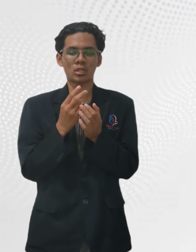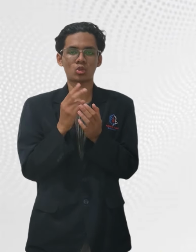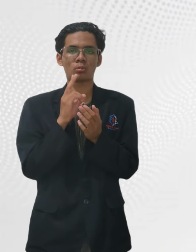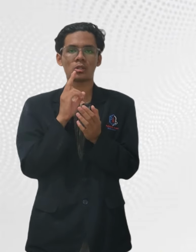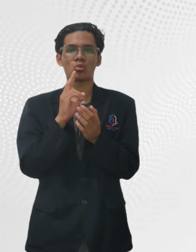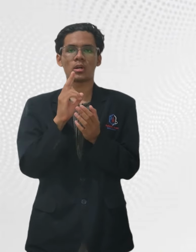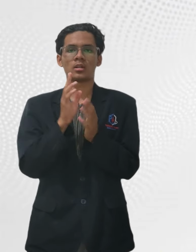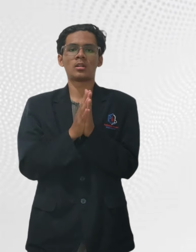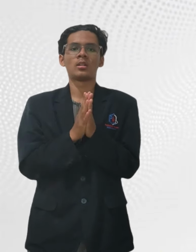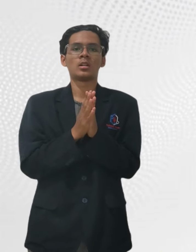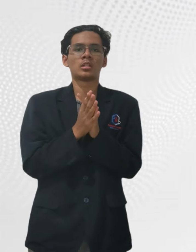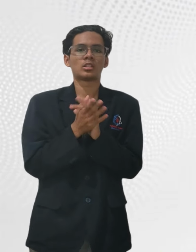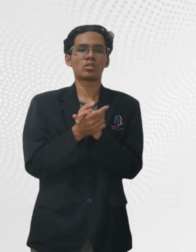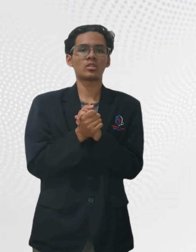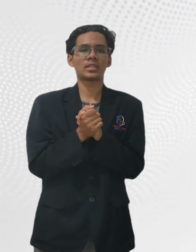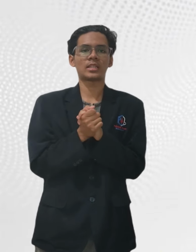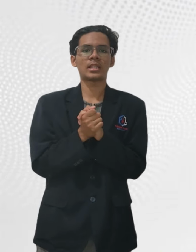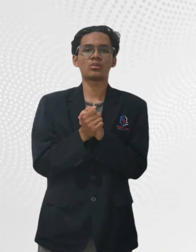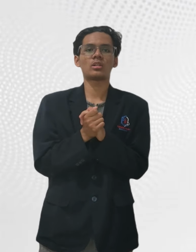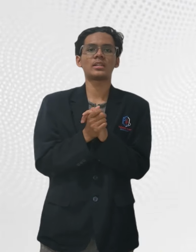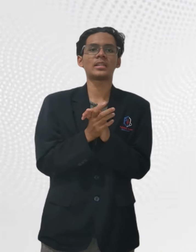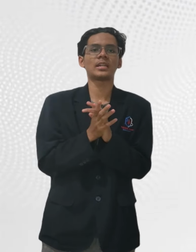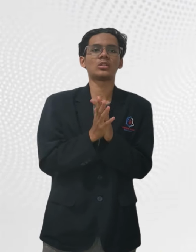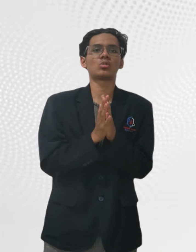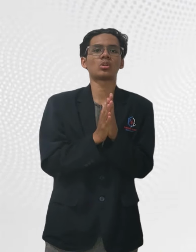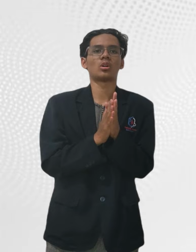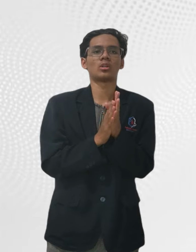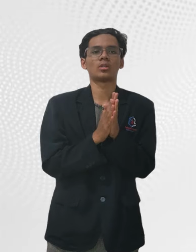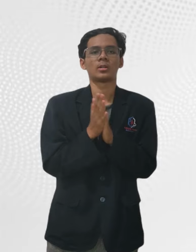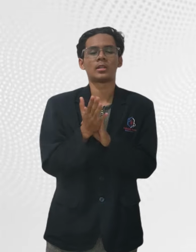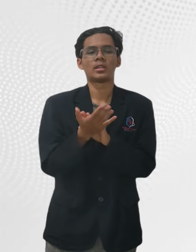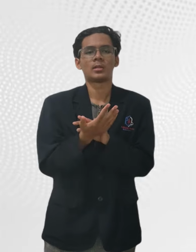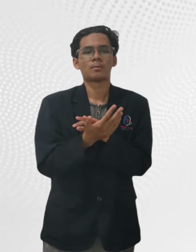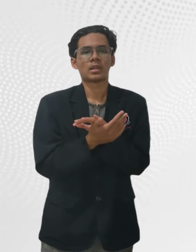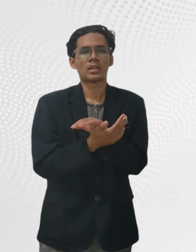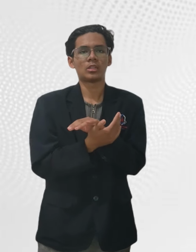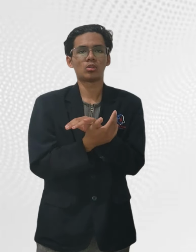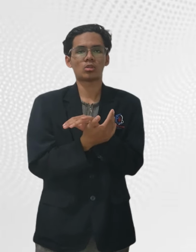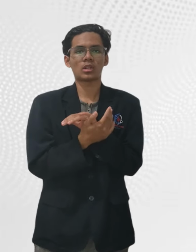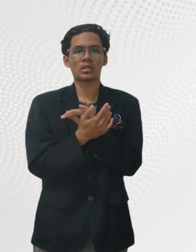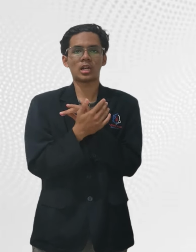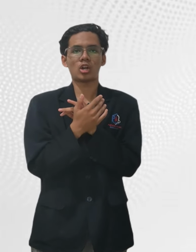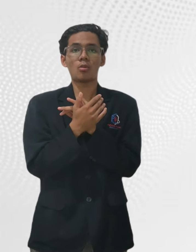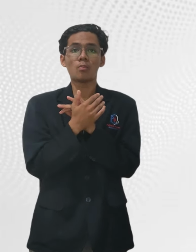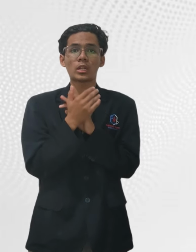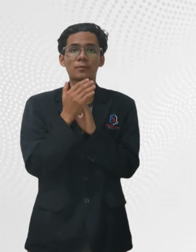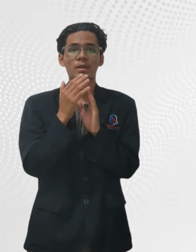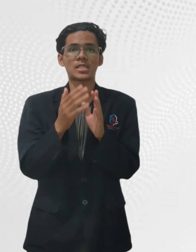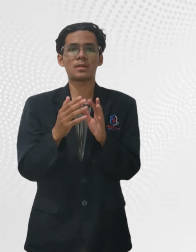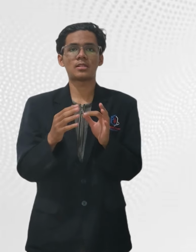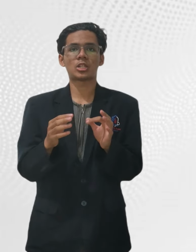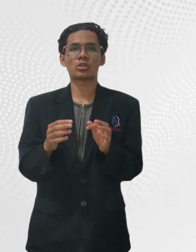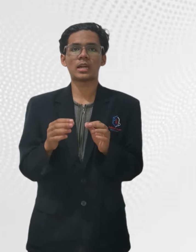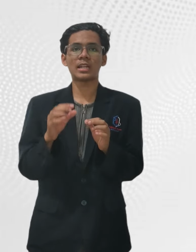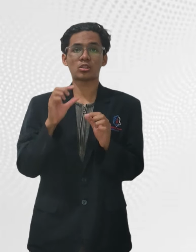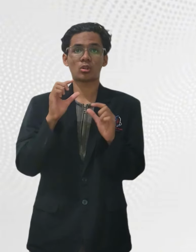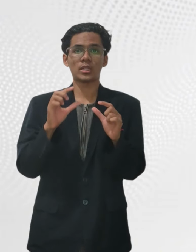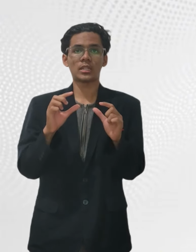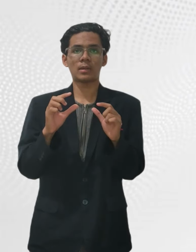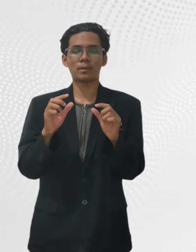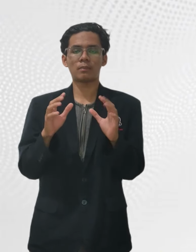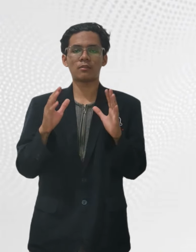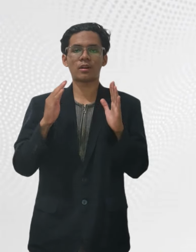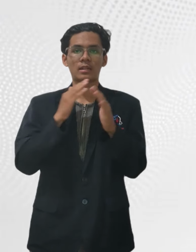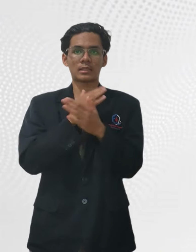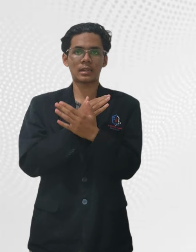saya sebutkan cuma 2. Terus kita lanjut lagi ke induktor. Induktor adalah komponen pasif dalam sirkuit